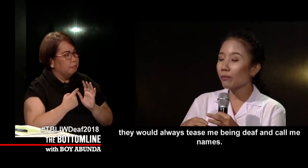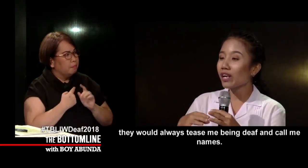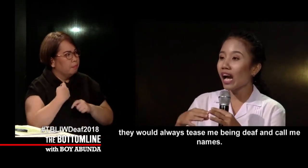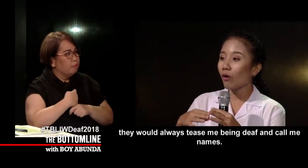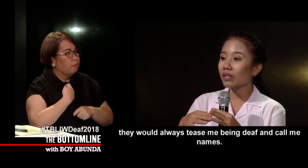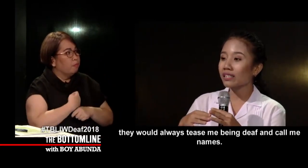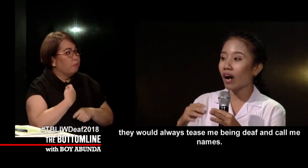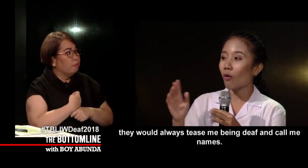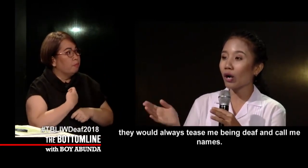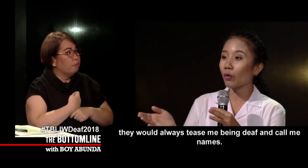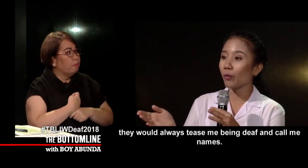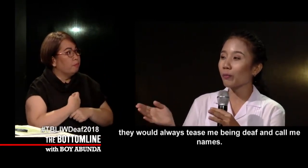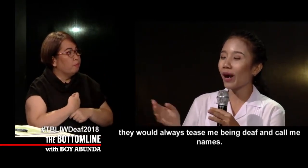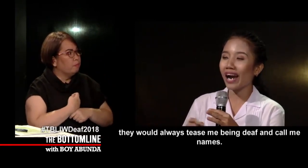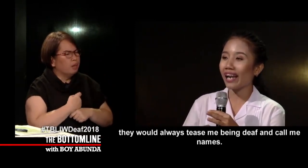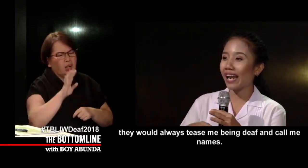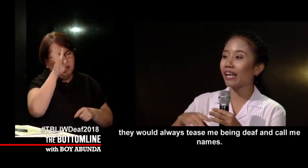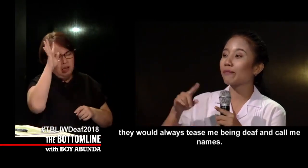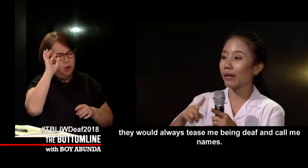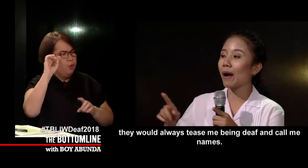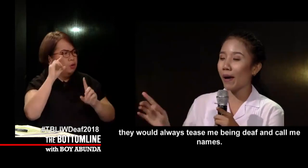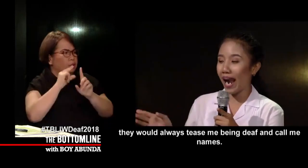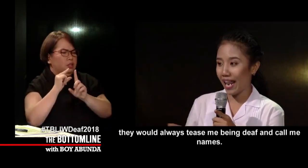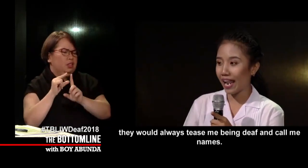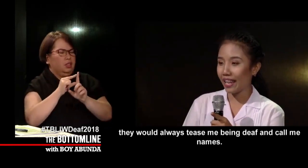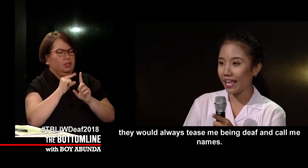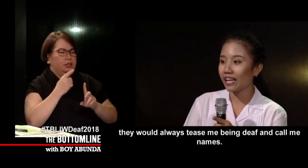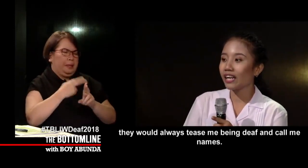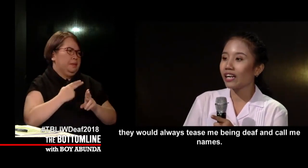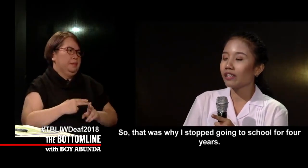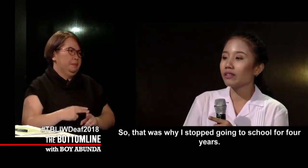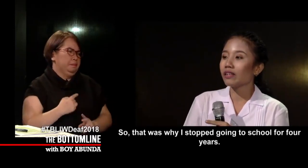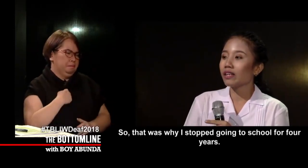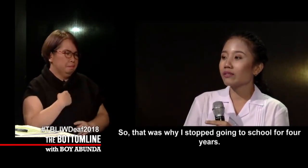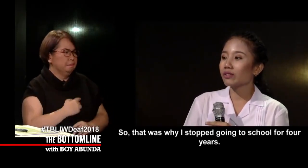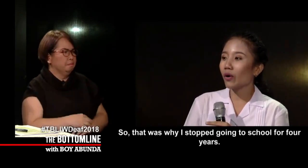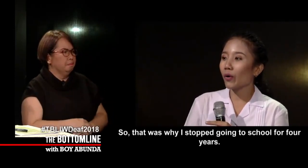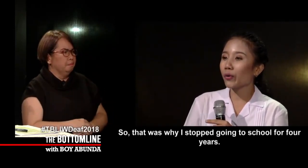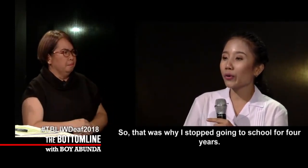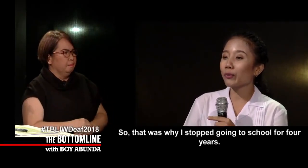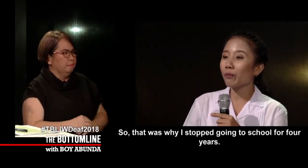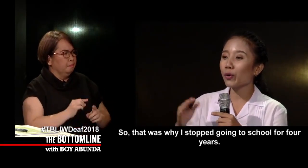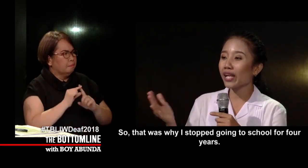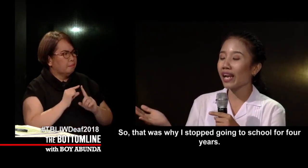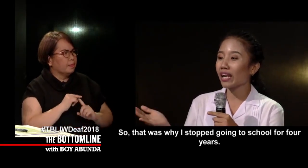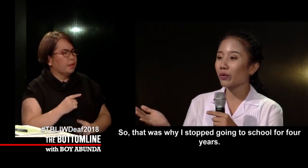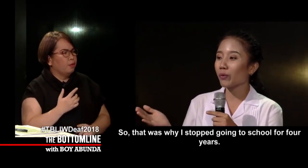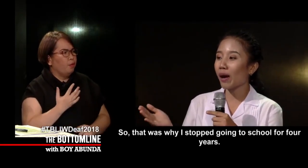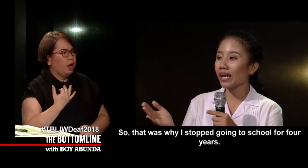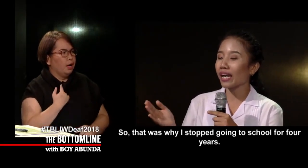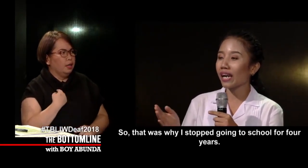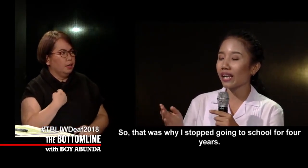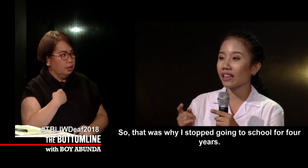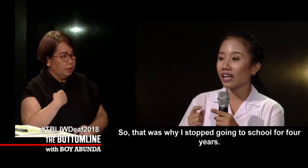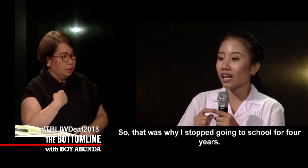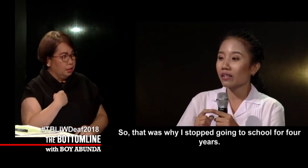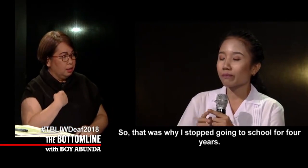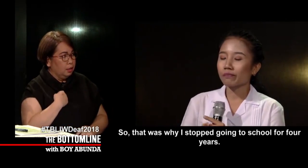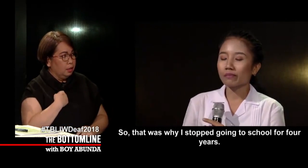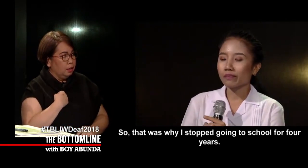tinatawag po nila ako sa kung anong pangalan, iba't ibang pangalan. So, yun po yung dahilan kung